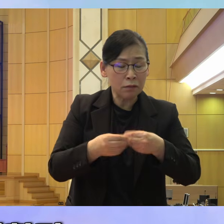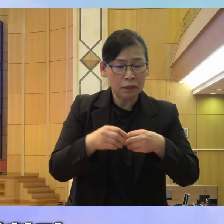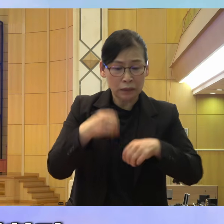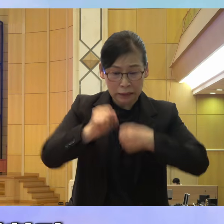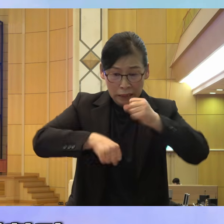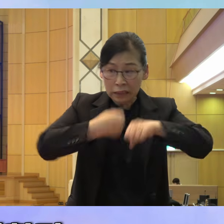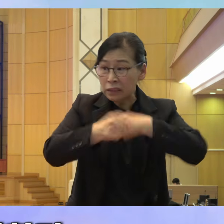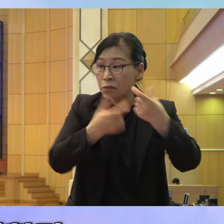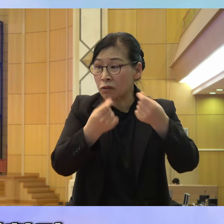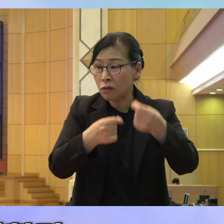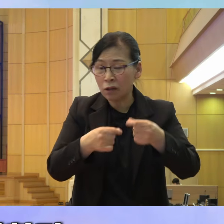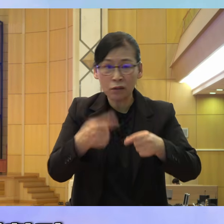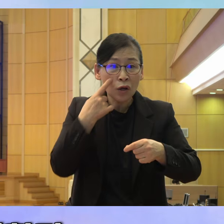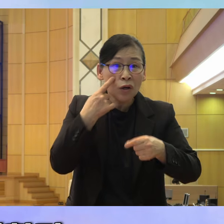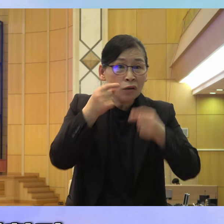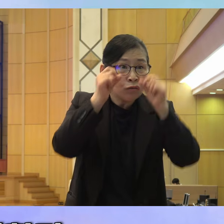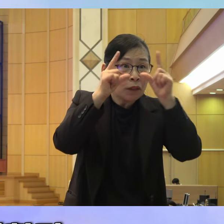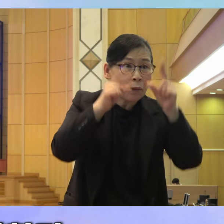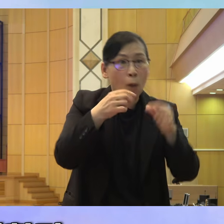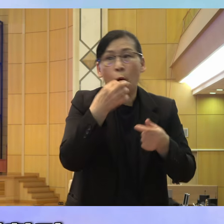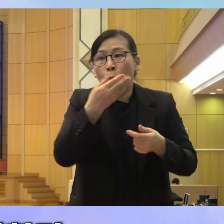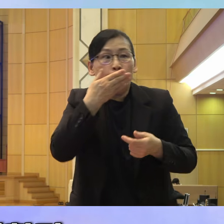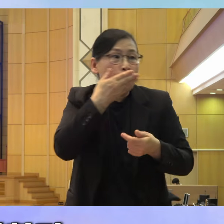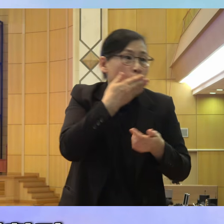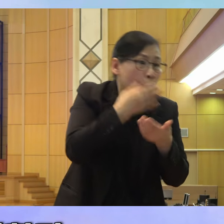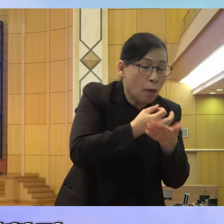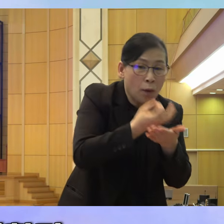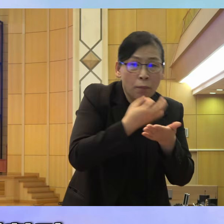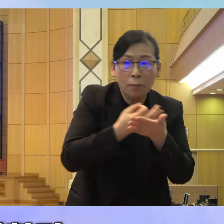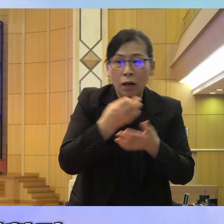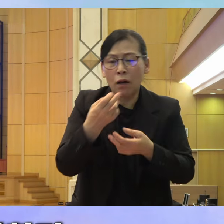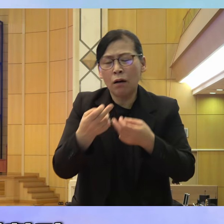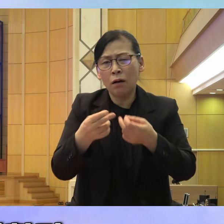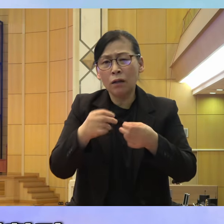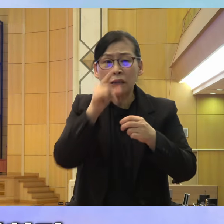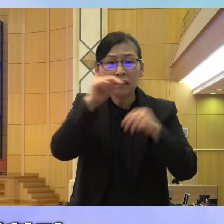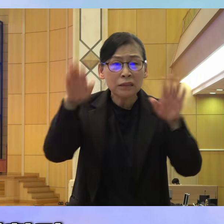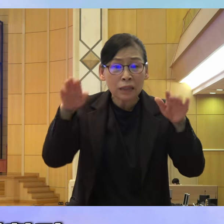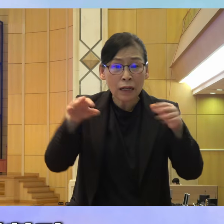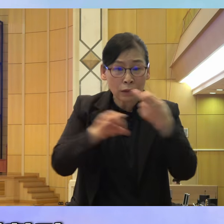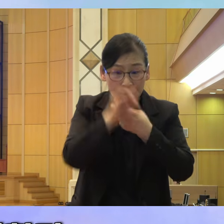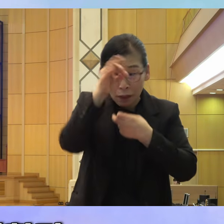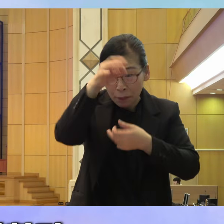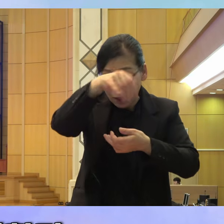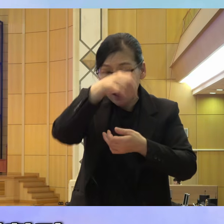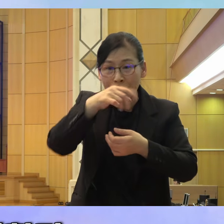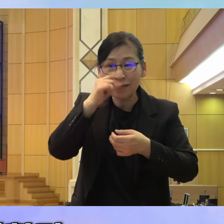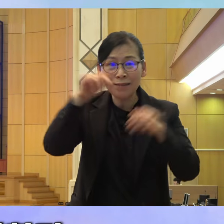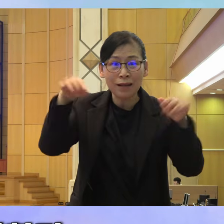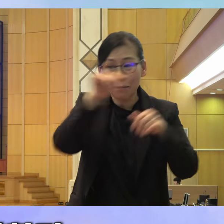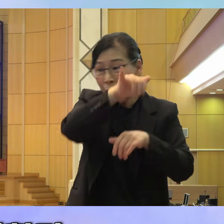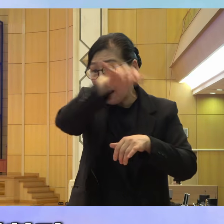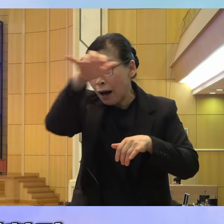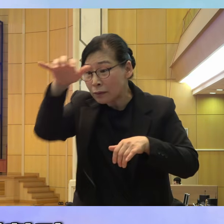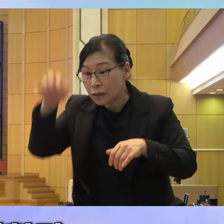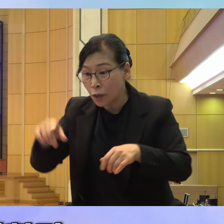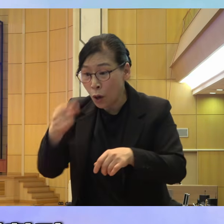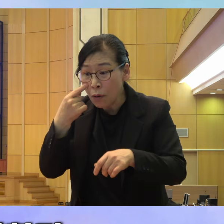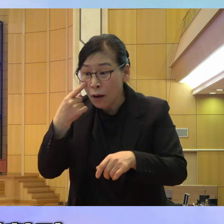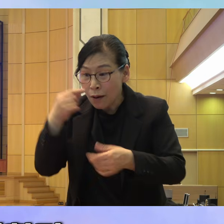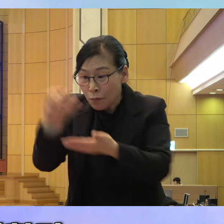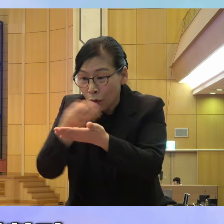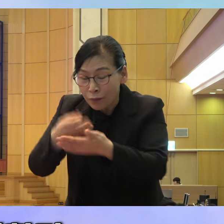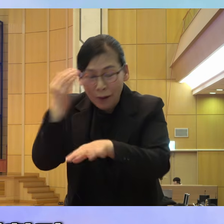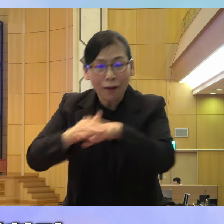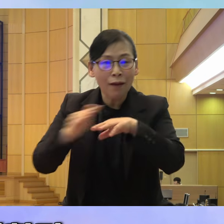짐승 모양 눈만 떠지면 먹을 걸 찾아서 이 골짜기 저 골짜기 여기저기 돌아다니다가 그저 먹는 거